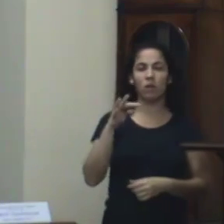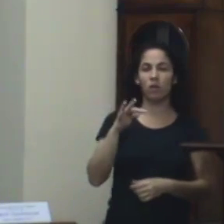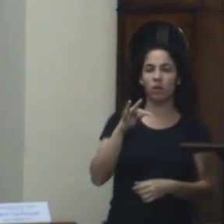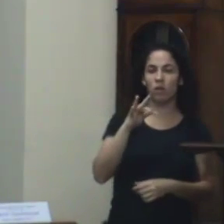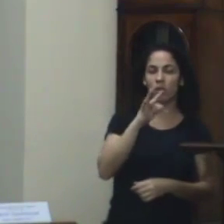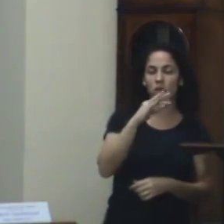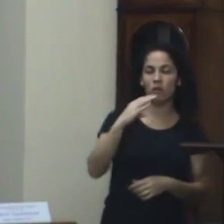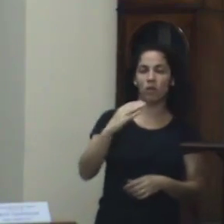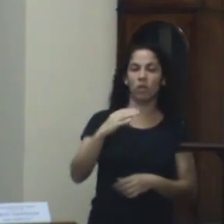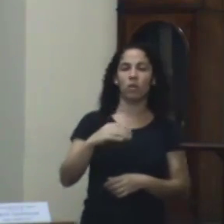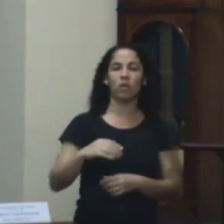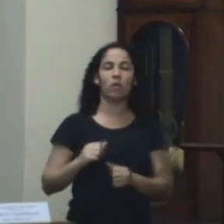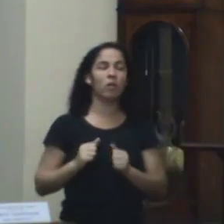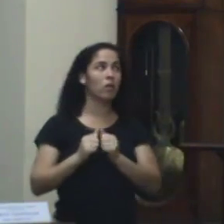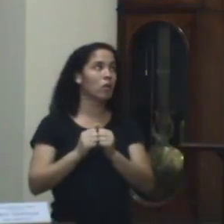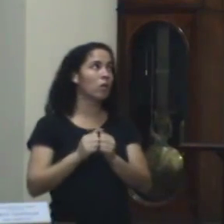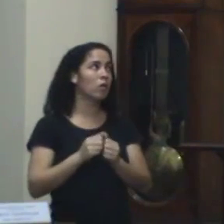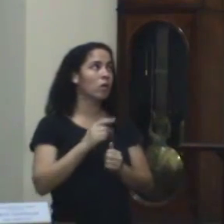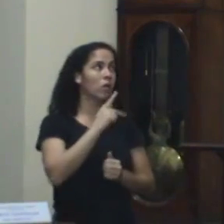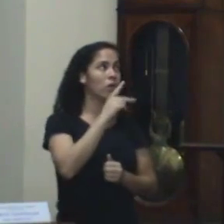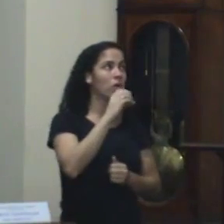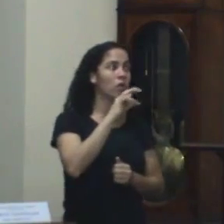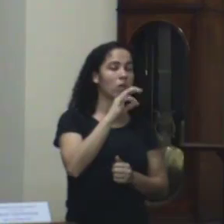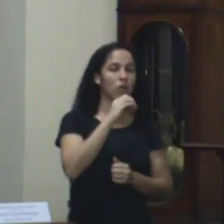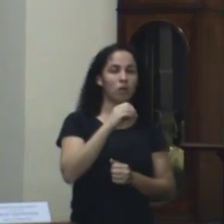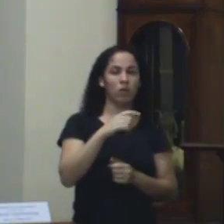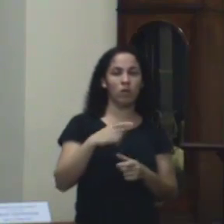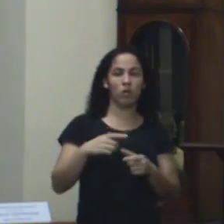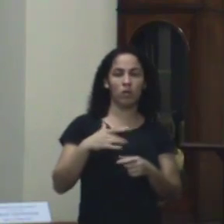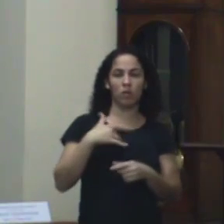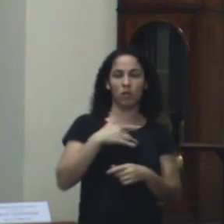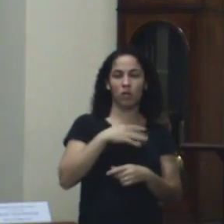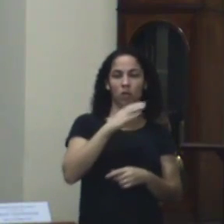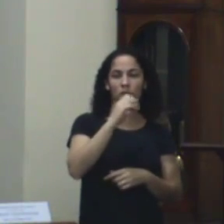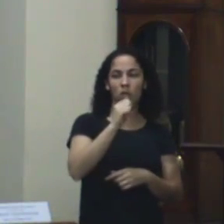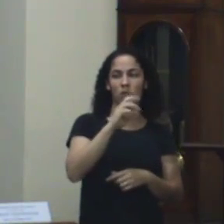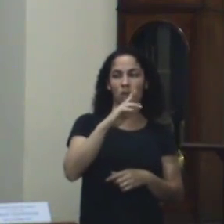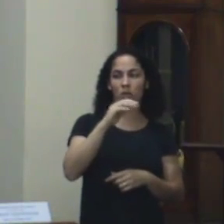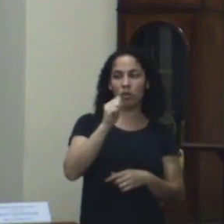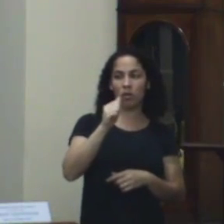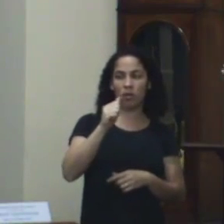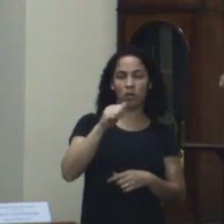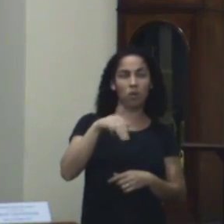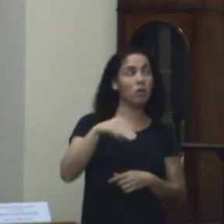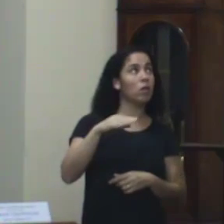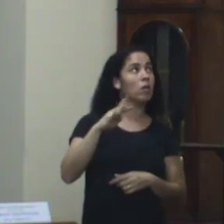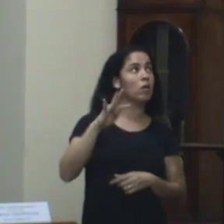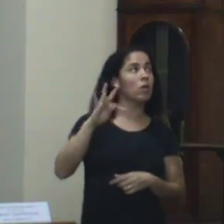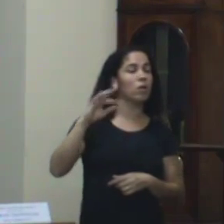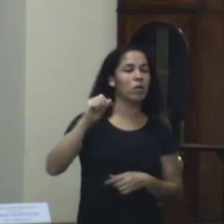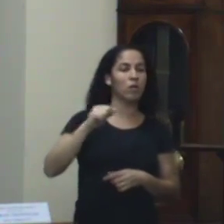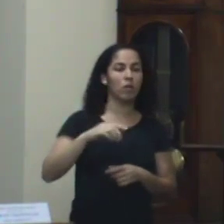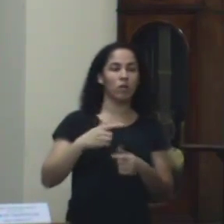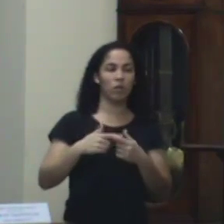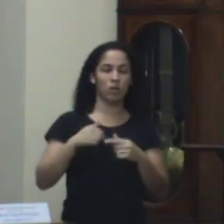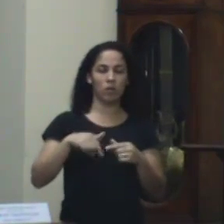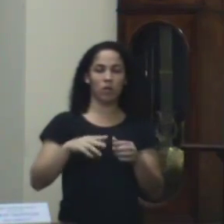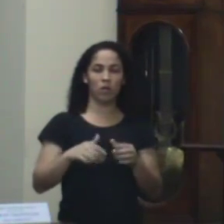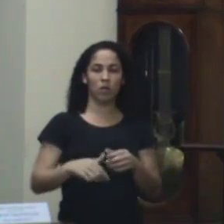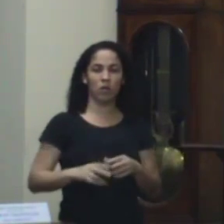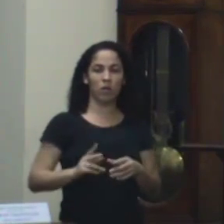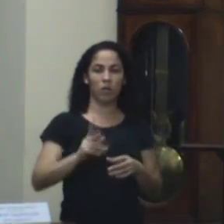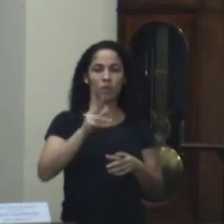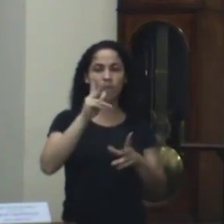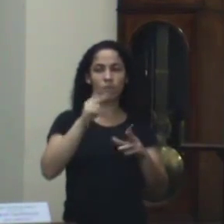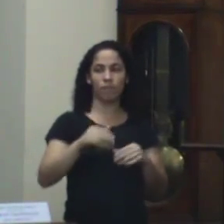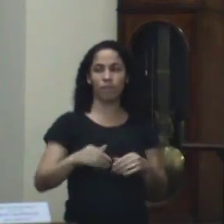foi até o posto de saúde do Caro Vida, onde, por conta de uma intervenção dessa casa,